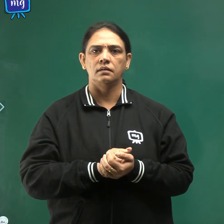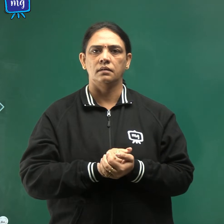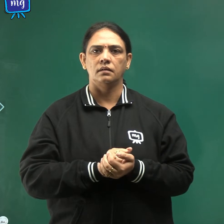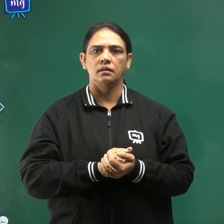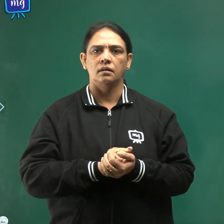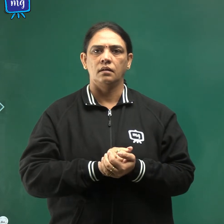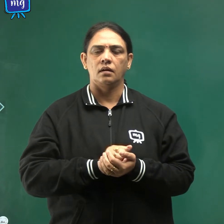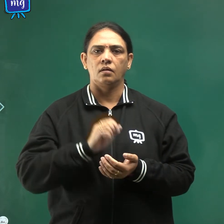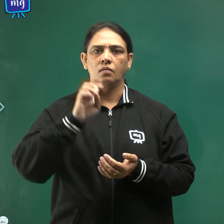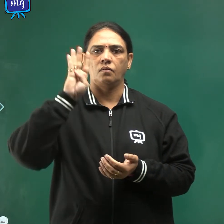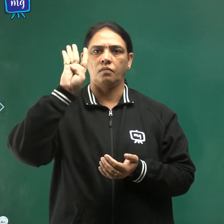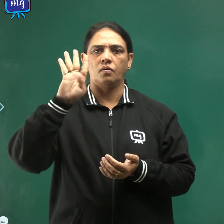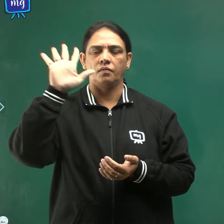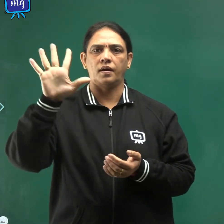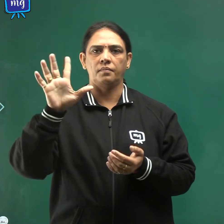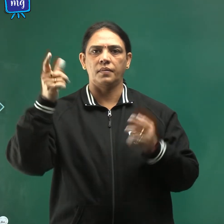45 में 13 का भाग देंगे,